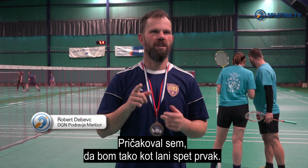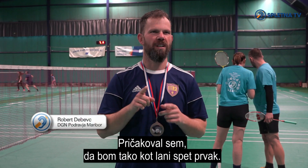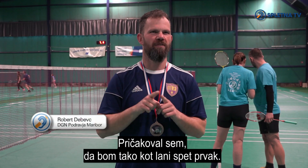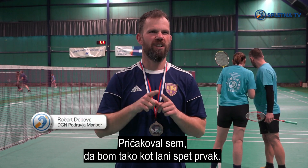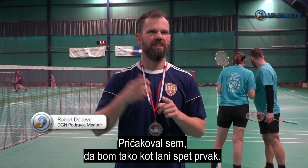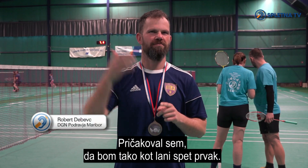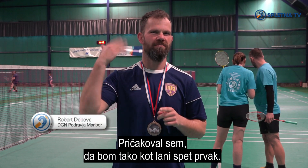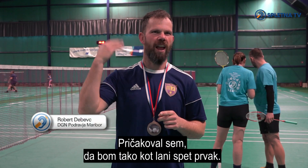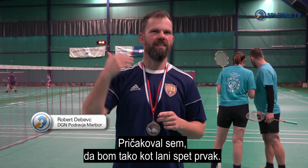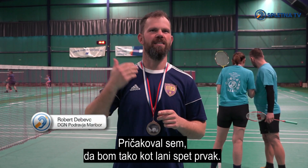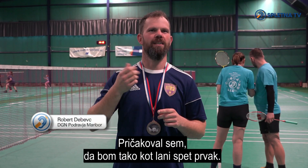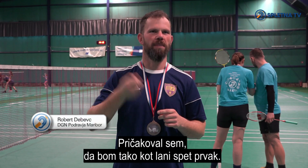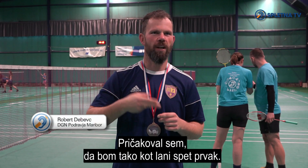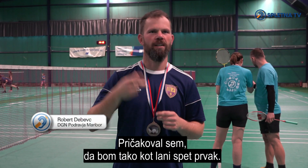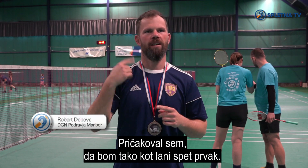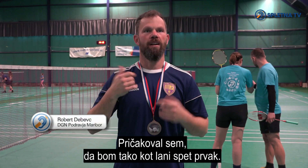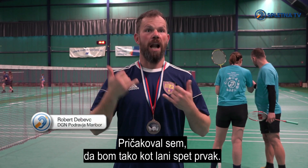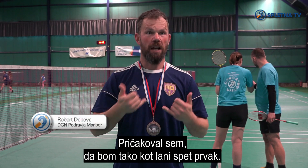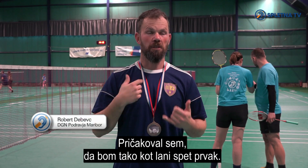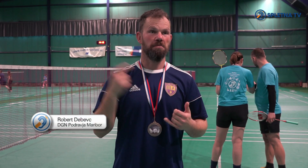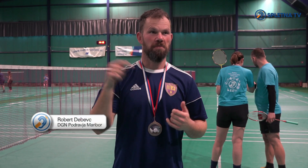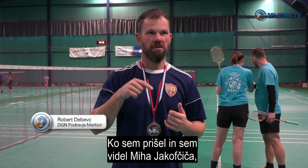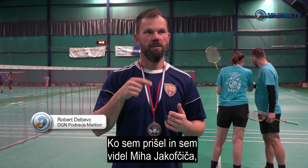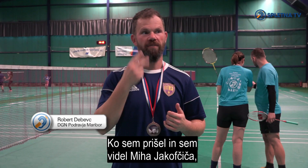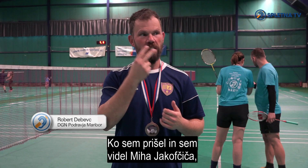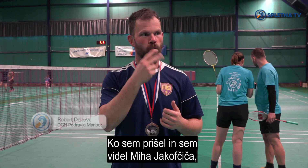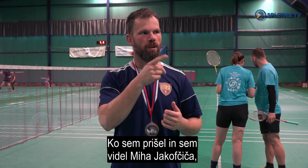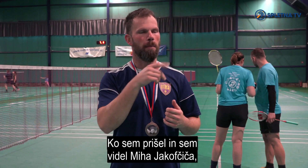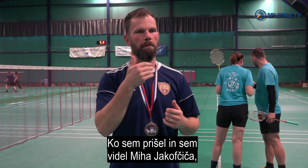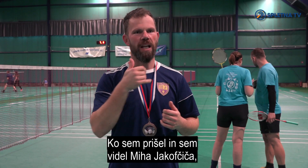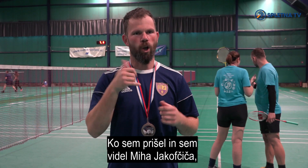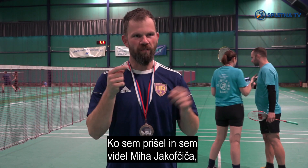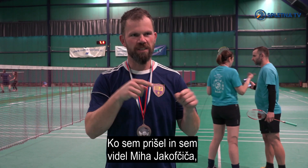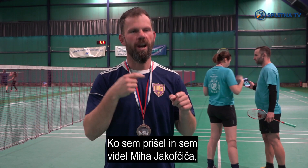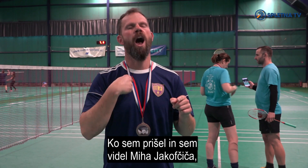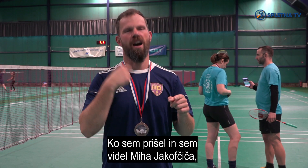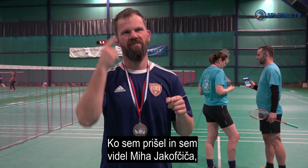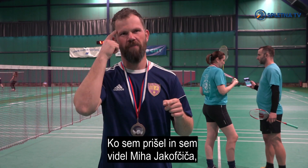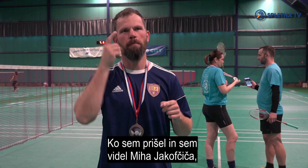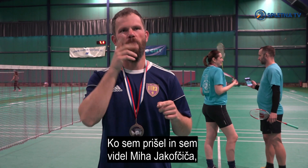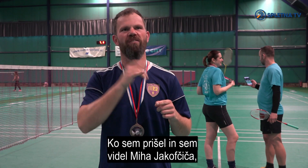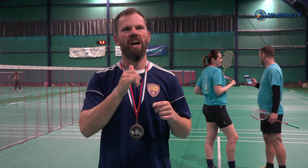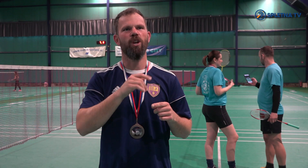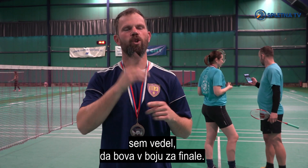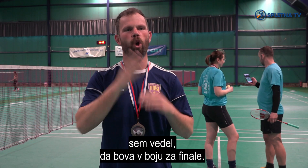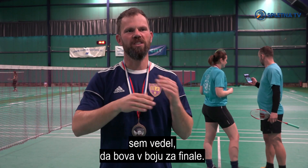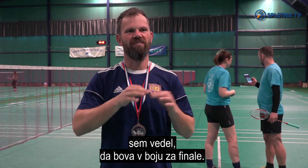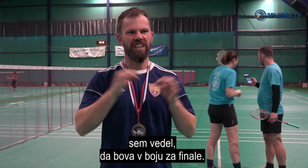Pričakoval sem, da bom tako kot lani spet prvak. Ko sem prišel in sem videl Miha Jakovčiča, sem vedel, da bova v boju za